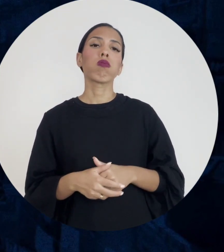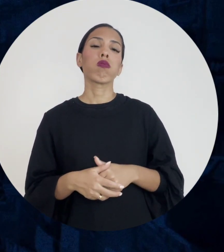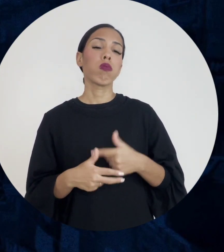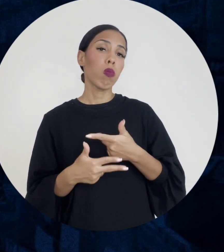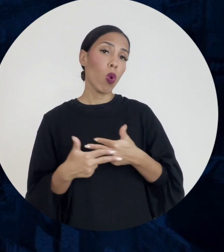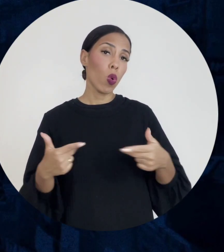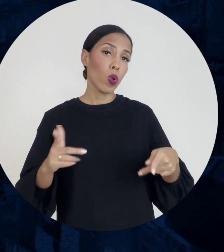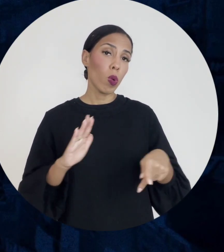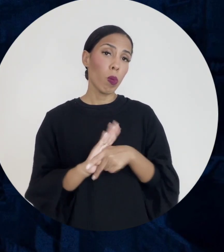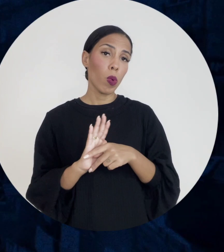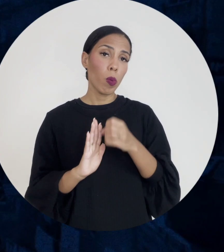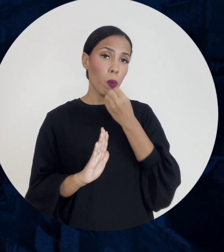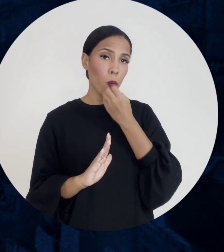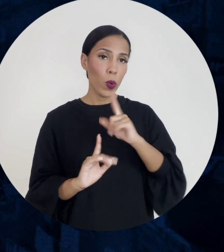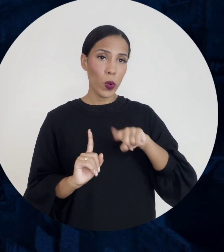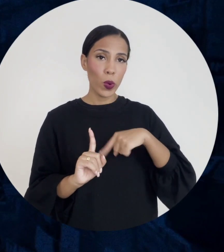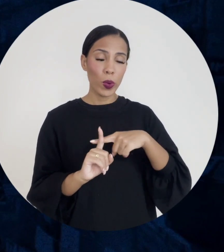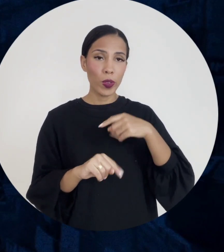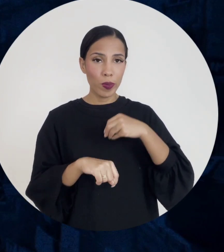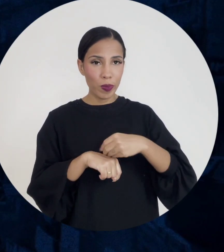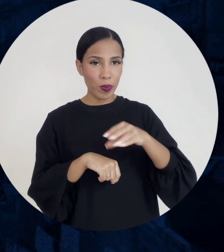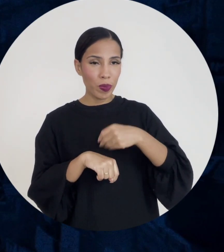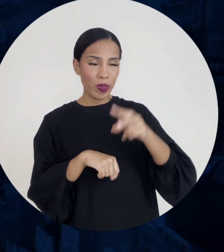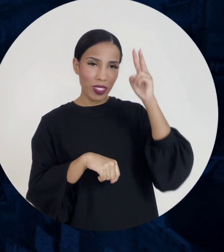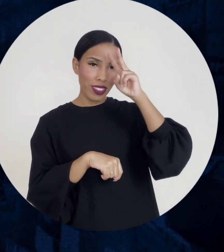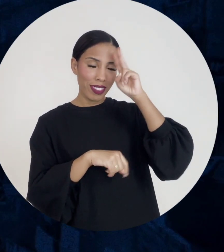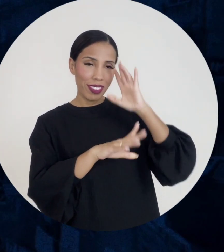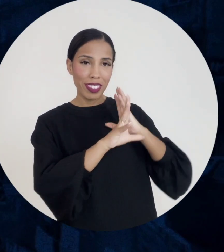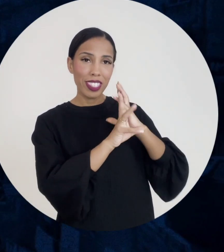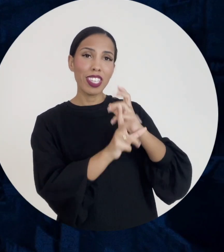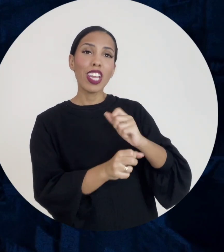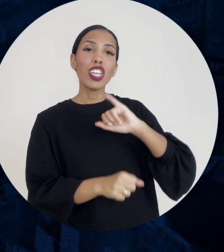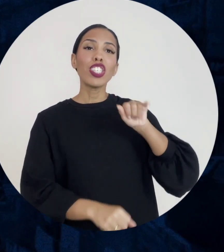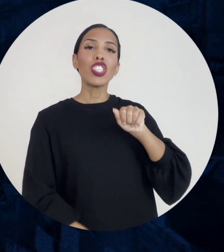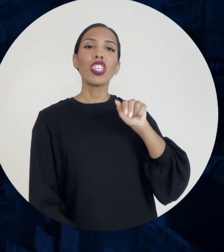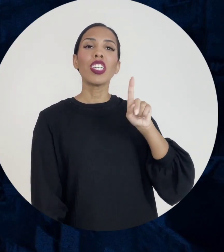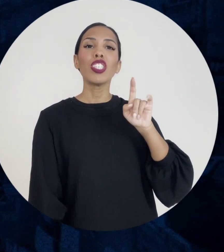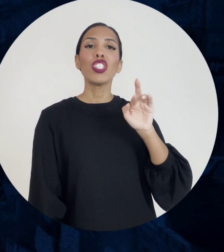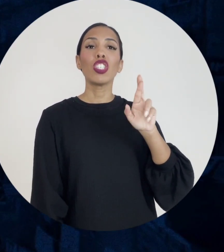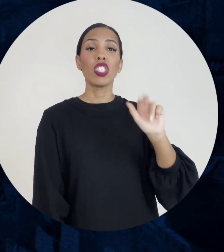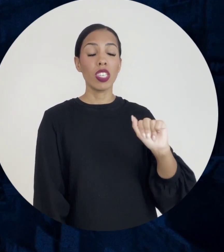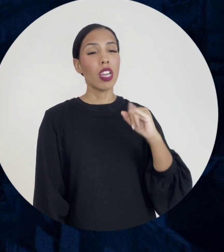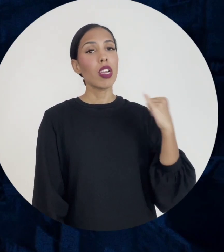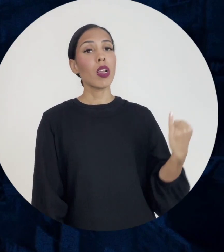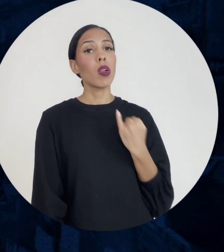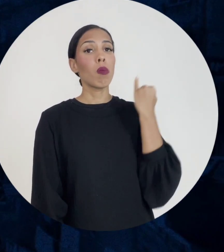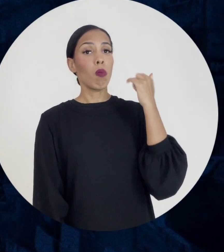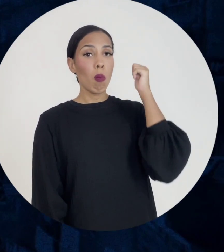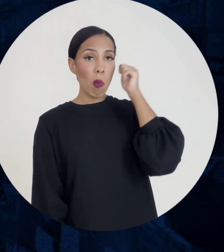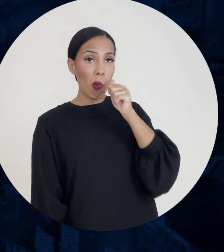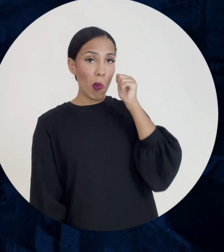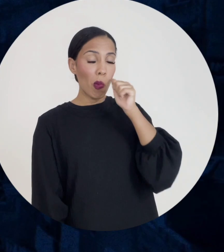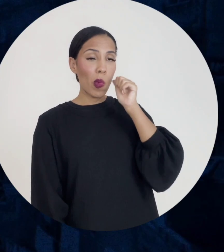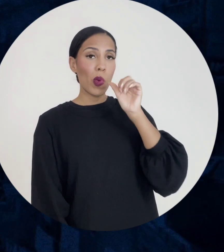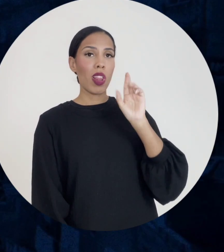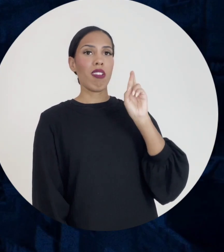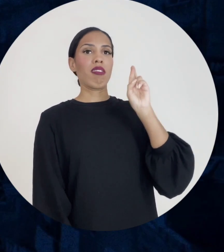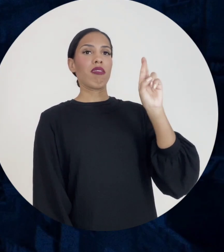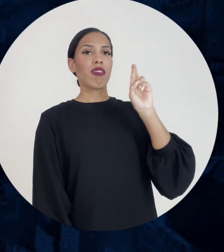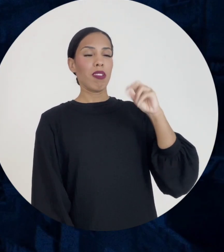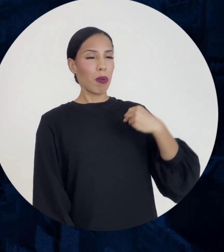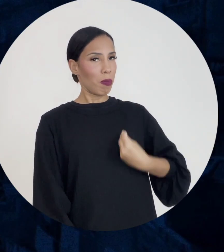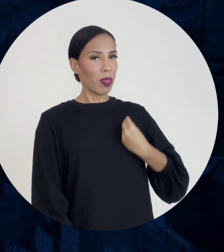coisas boas. Compartilhar das recordações de Jandira é ressaltar o legado deixado pelas mulheres que participaram